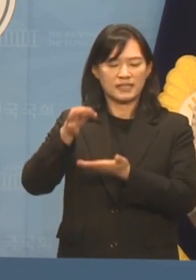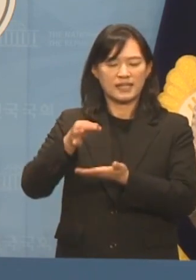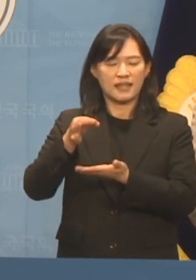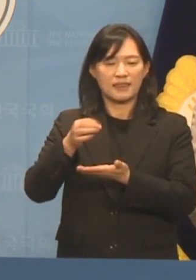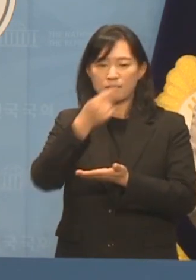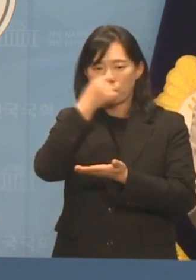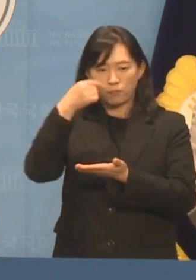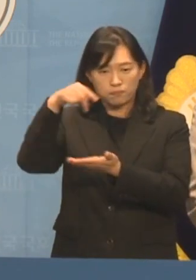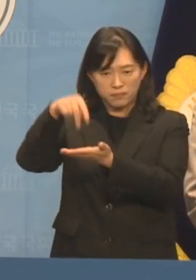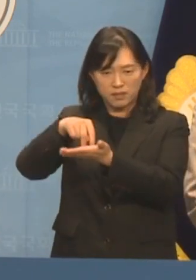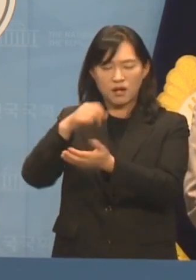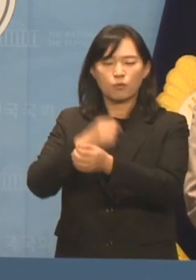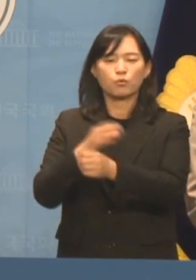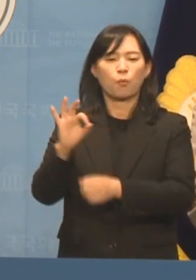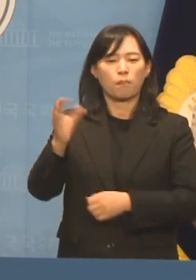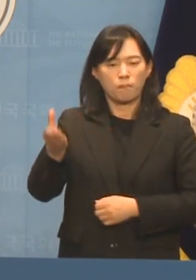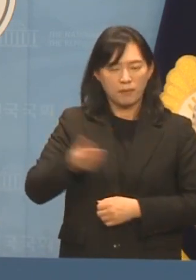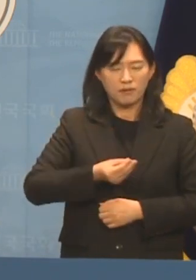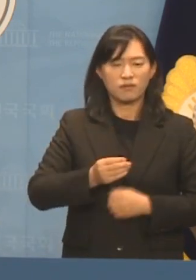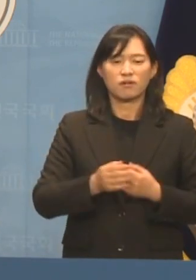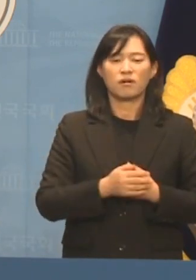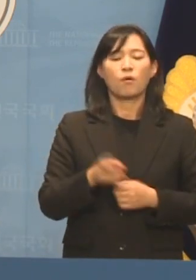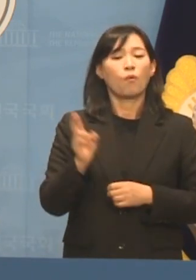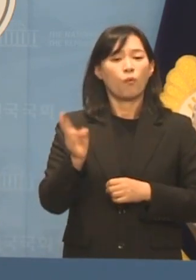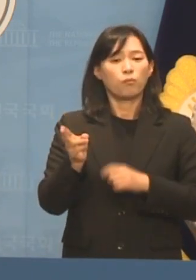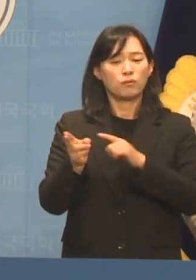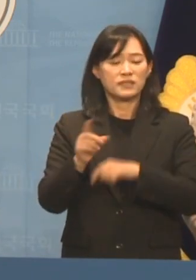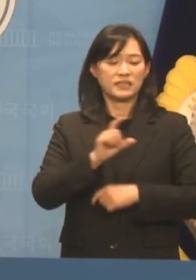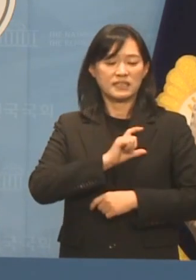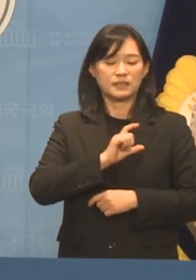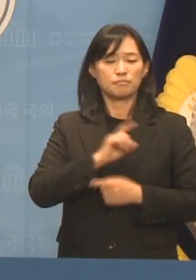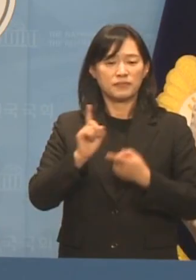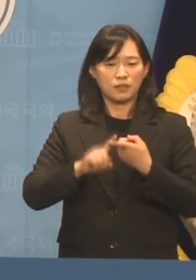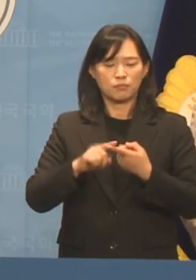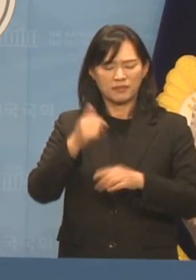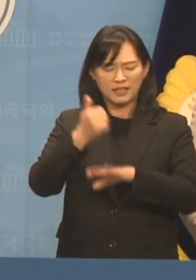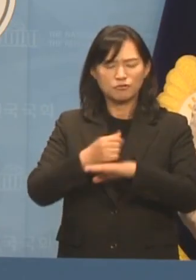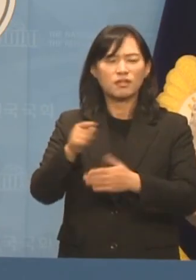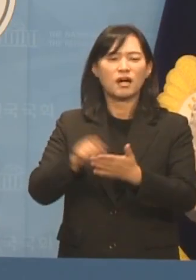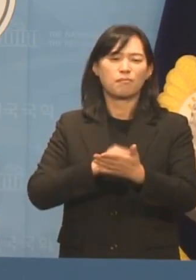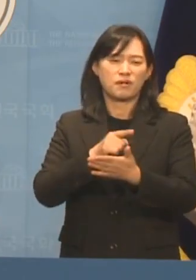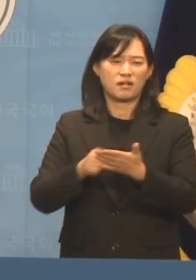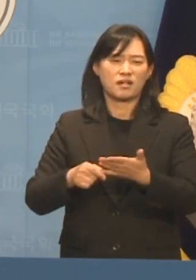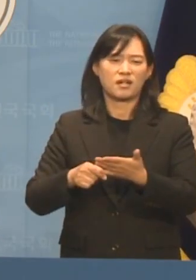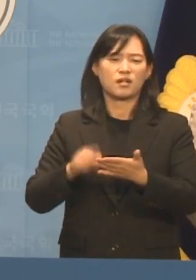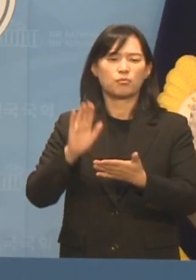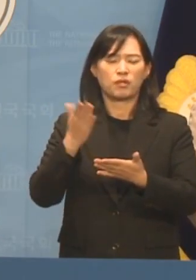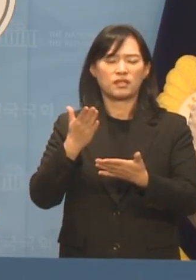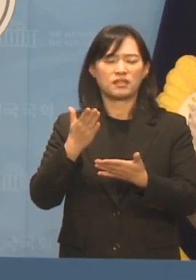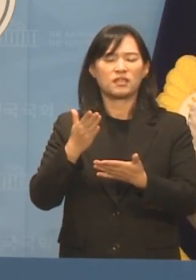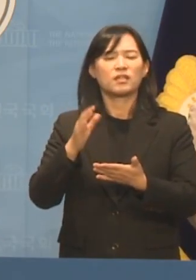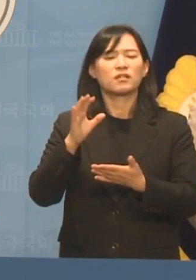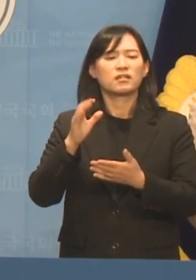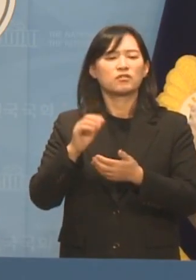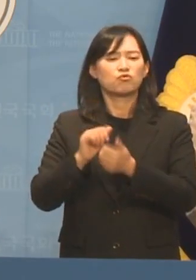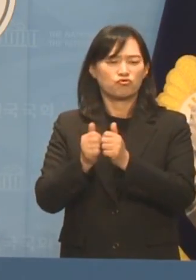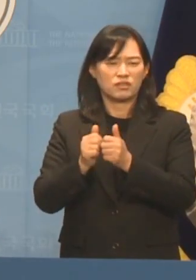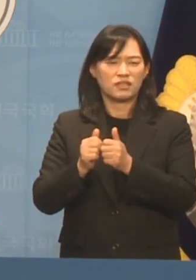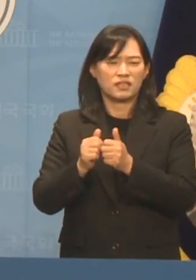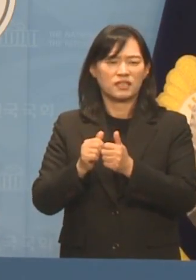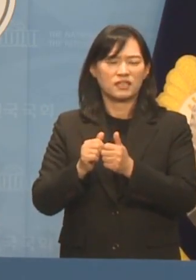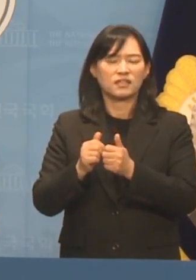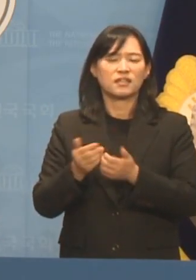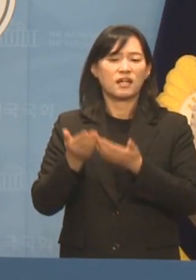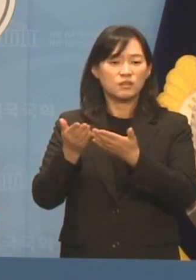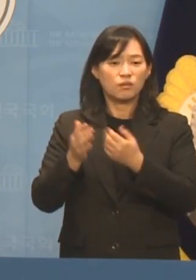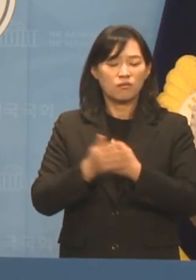담보로 해서 빌리거나 또는 홈플러스 명의로 나중에 갚아야 되는 그런 그 우선 상환주 같은 것을 발행해 가지고